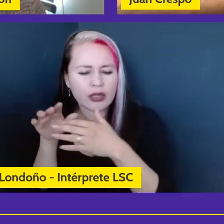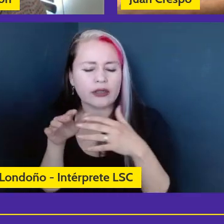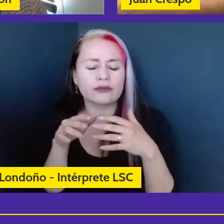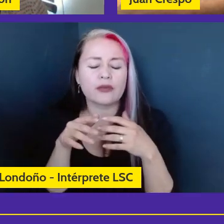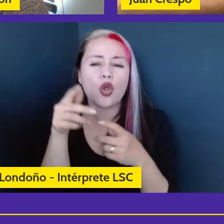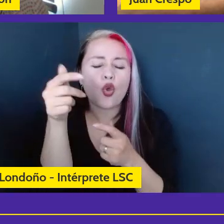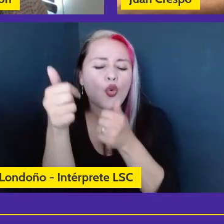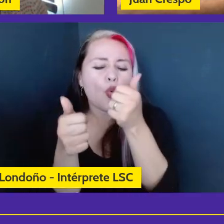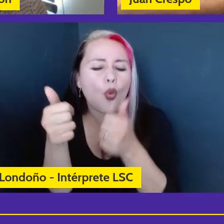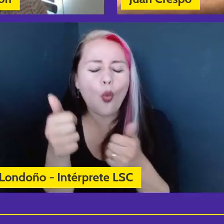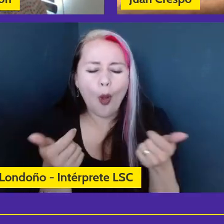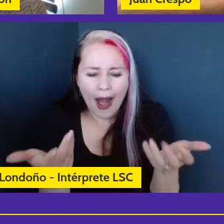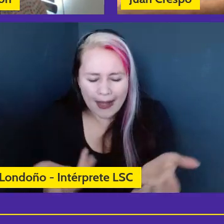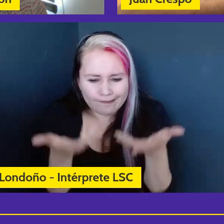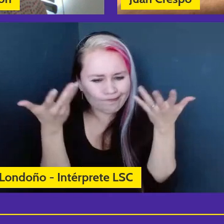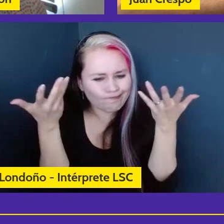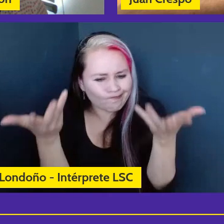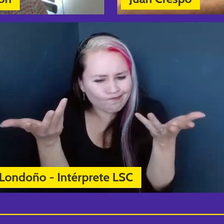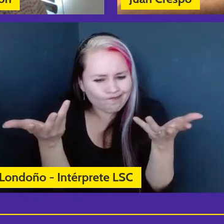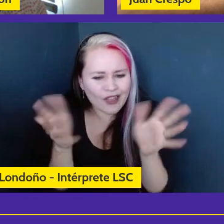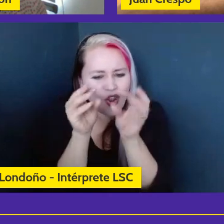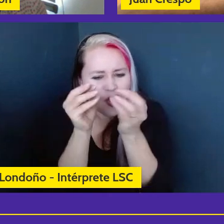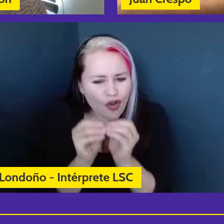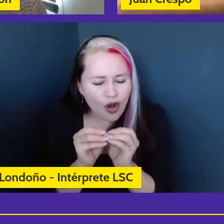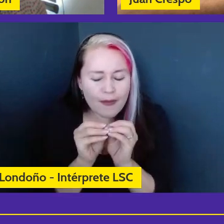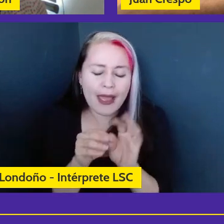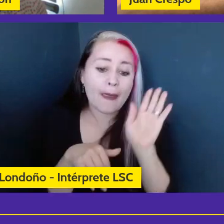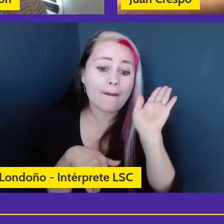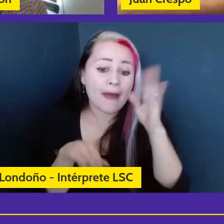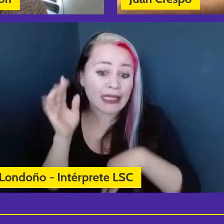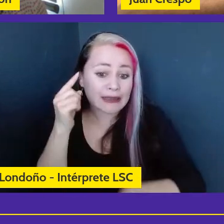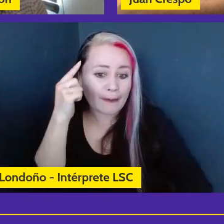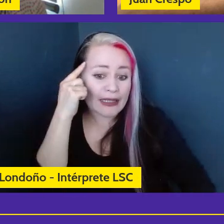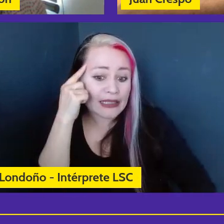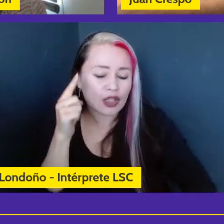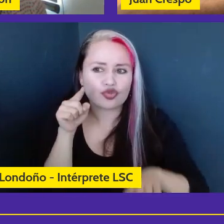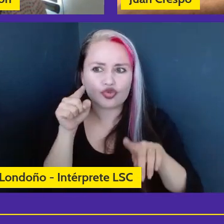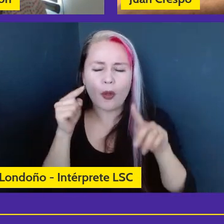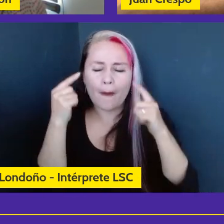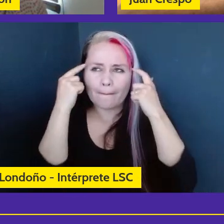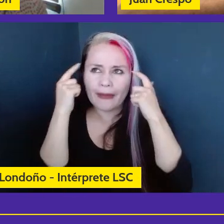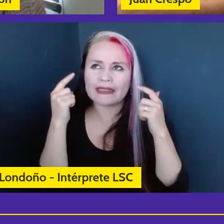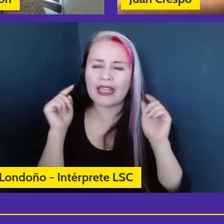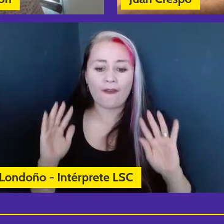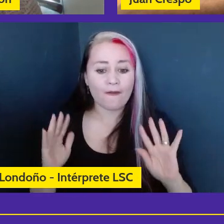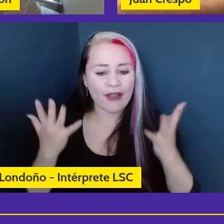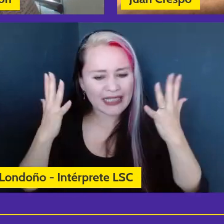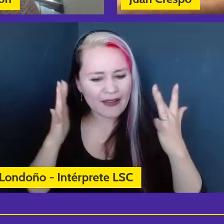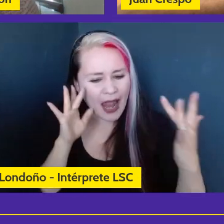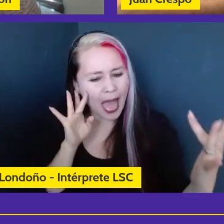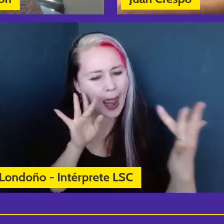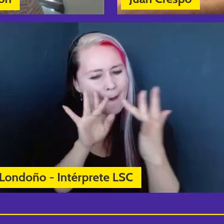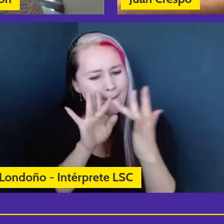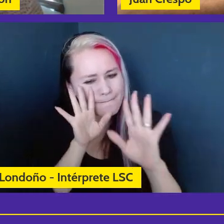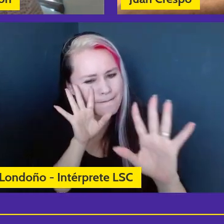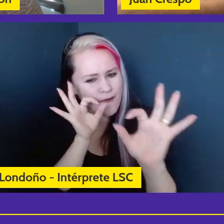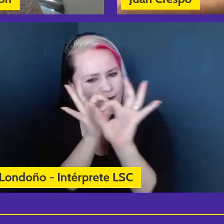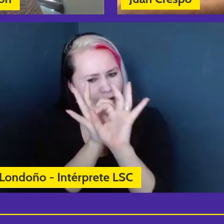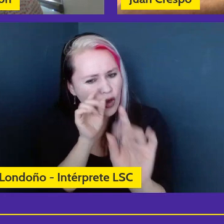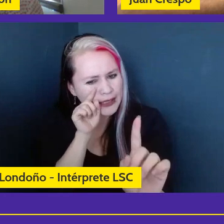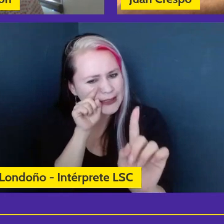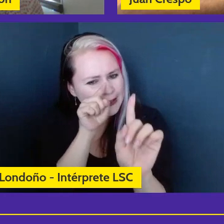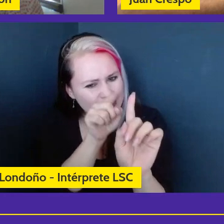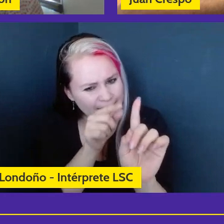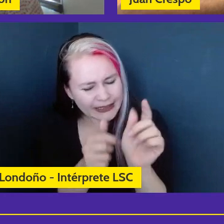¿Cuál es ese camino? Y sobre todo, ¿cómo, en qué festivales enfocarse, concentrarse?